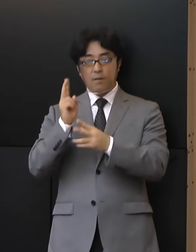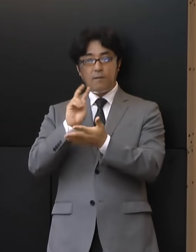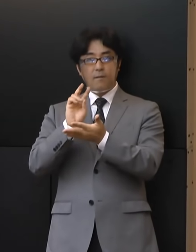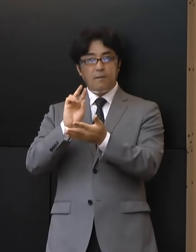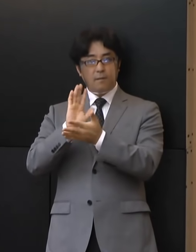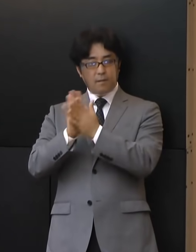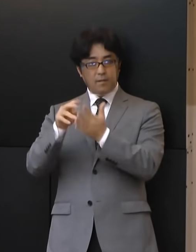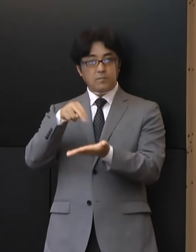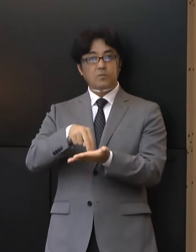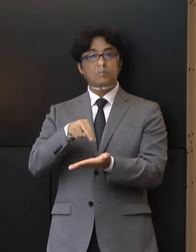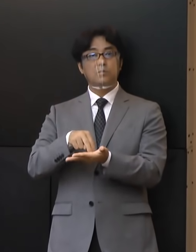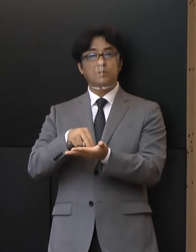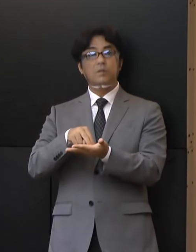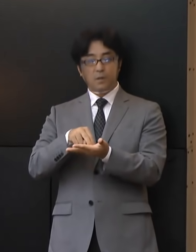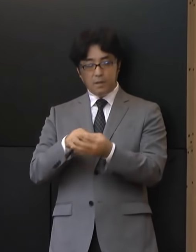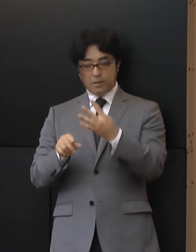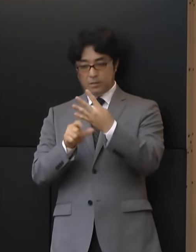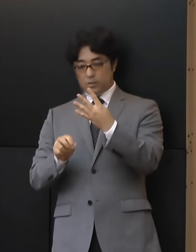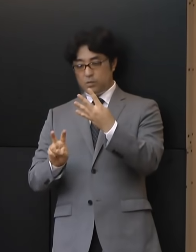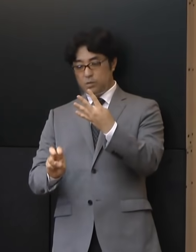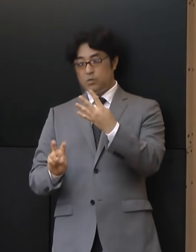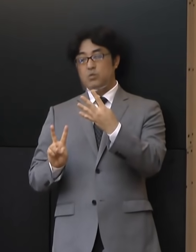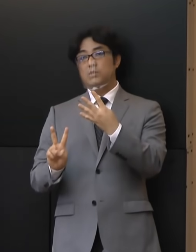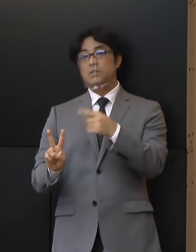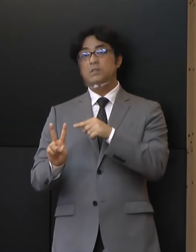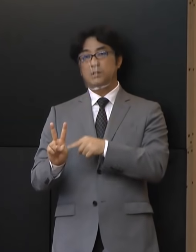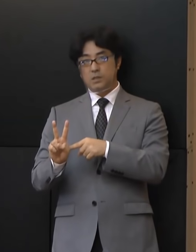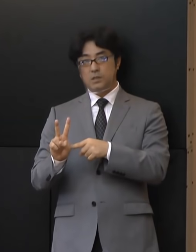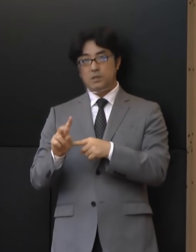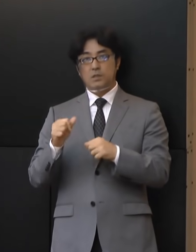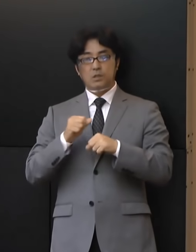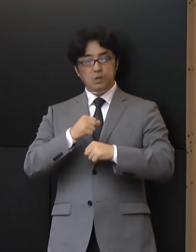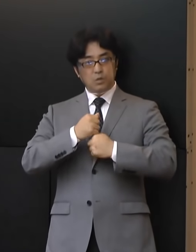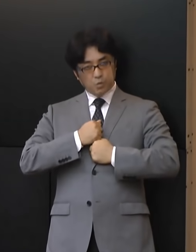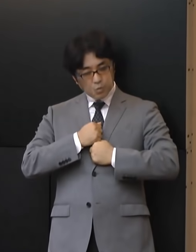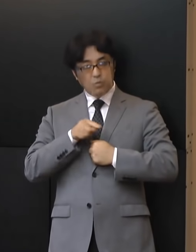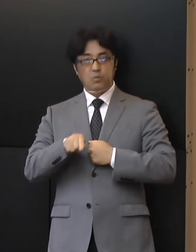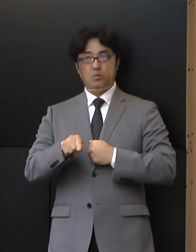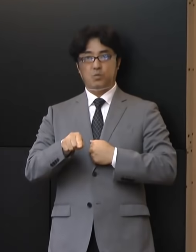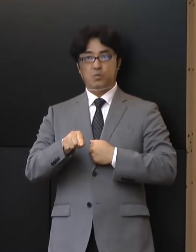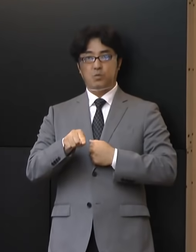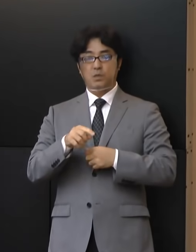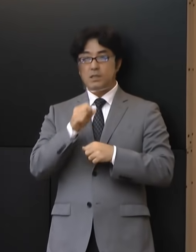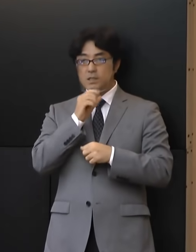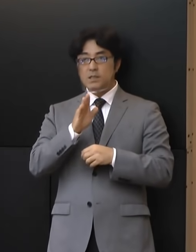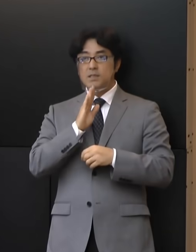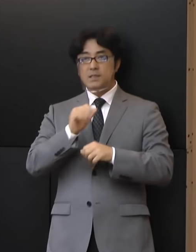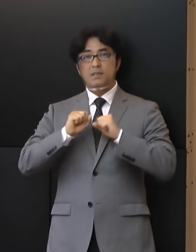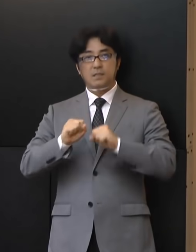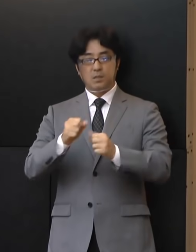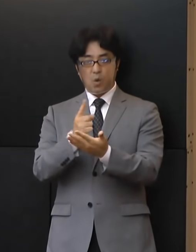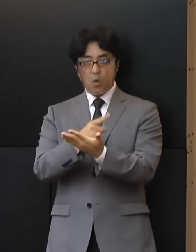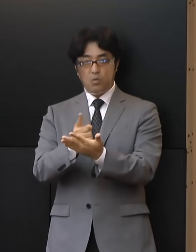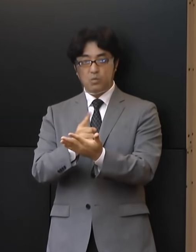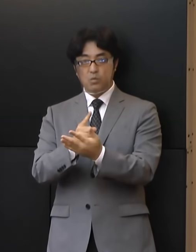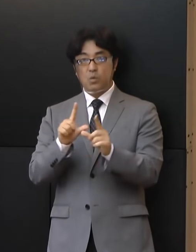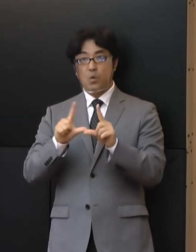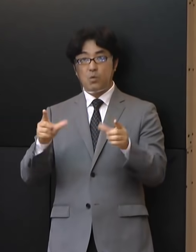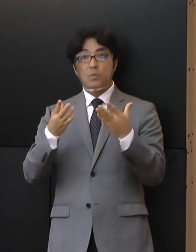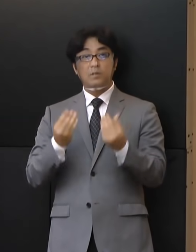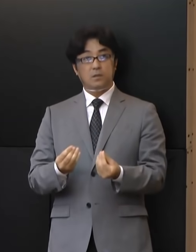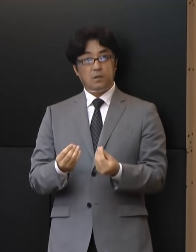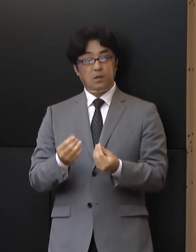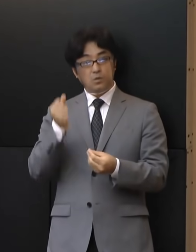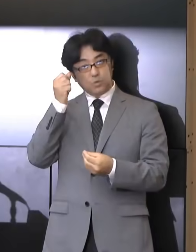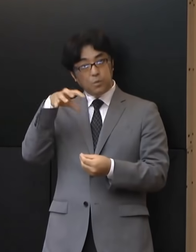ともに、4月22日に緊急事態措置にかかる沖縄県実施方針を公表し、宿泊施設な